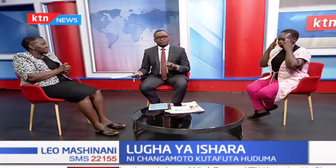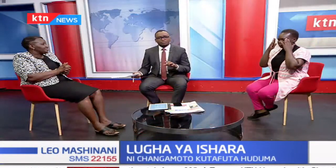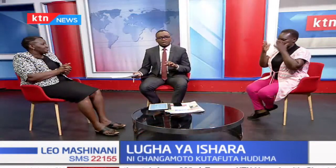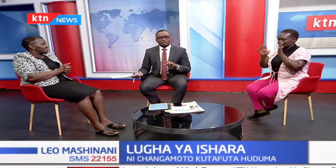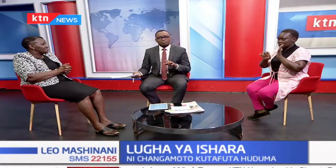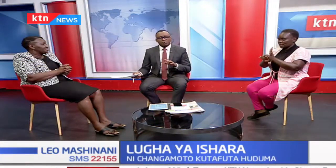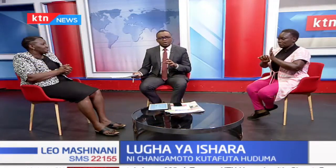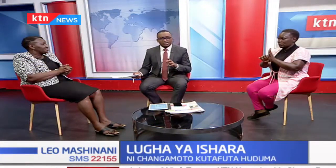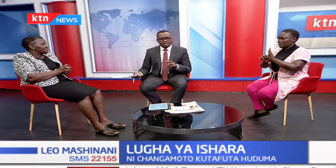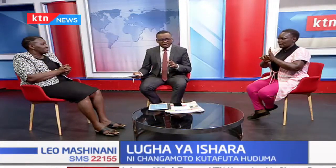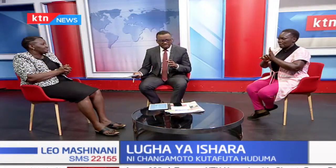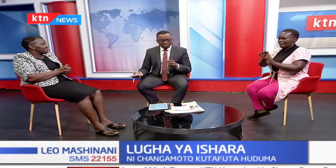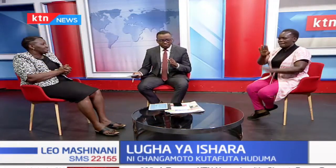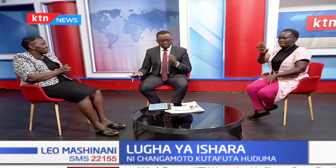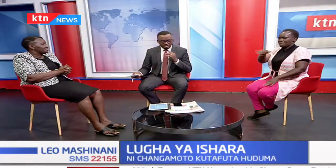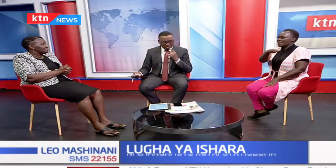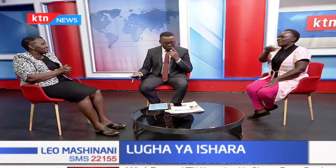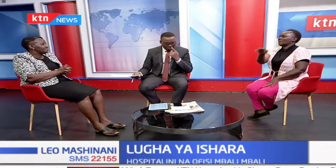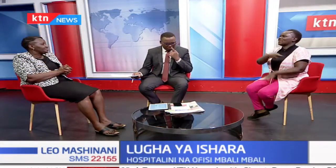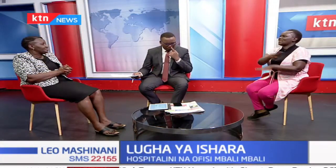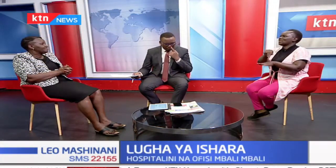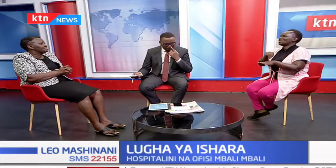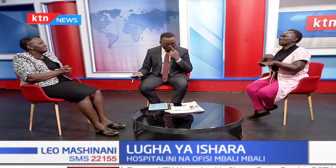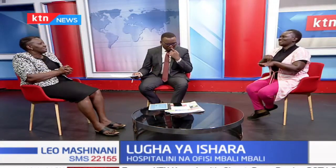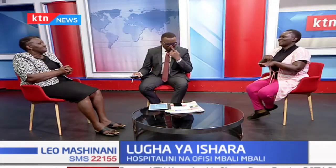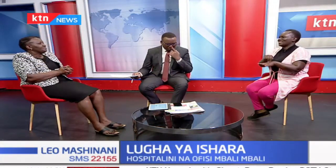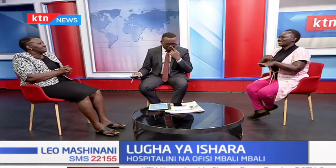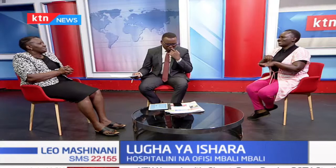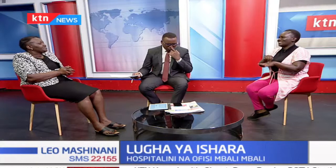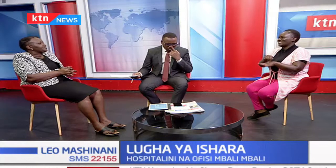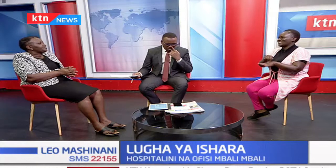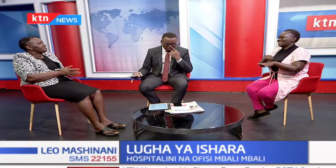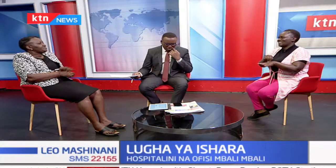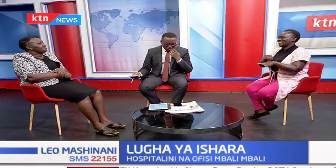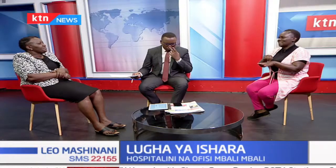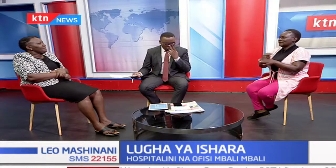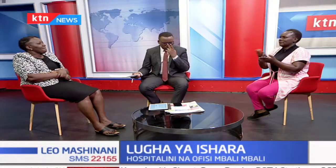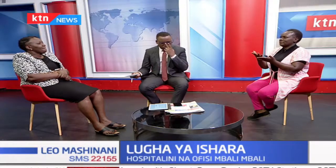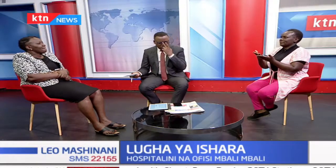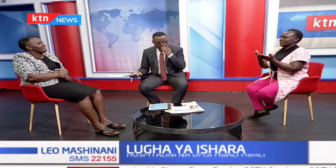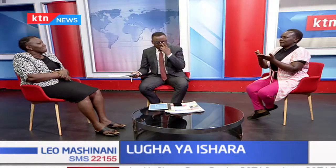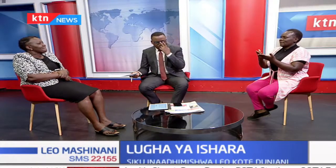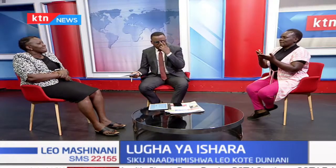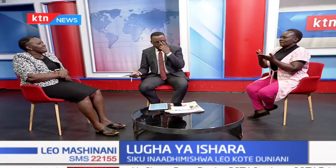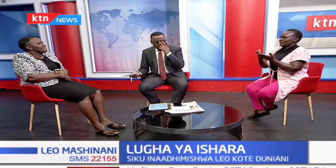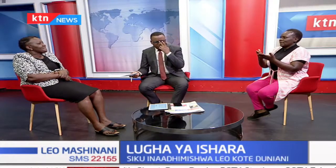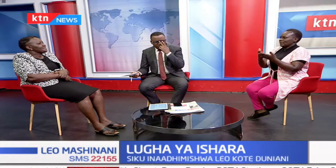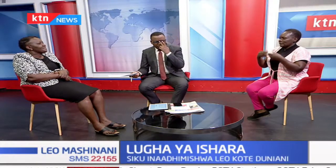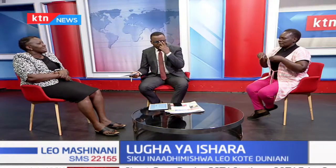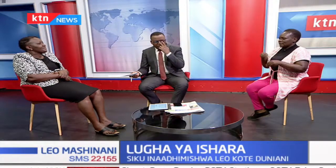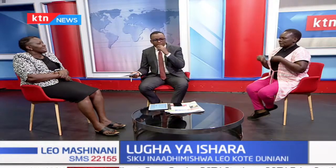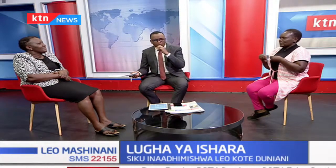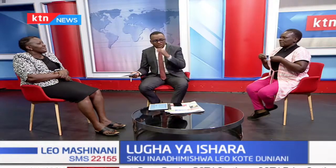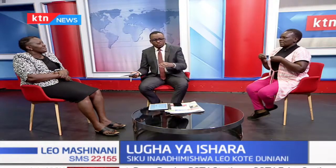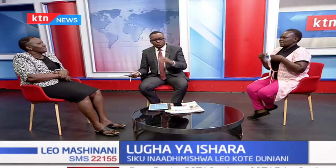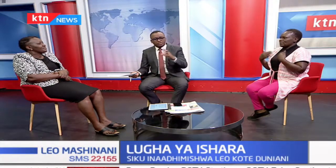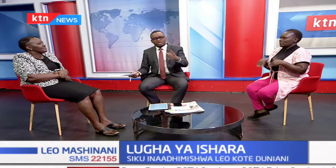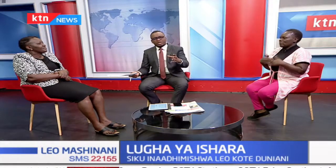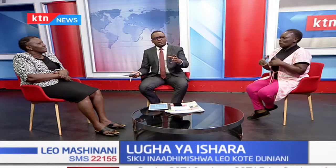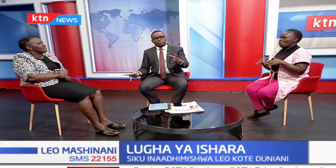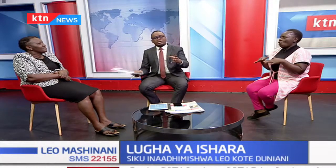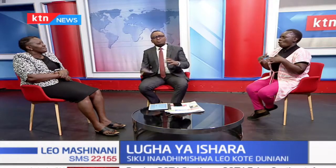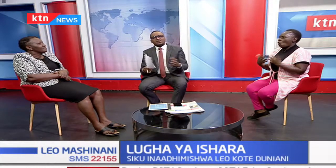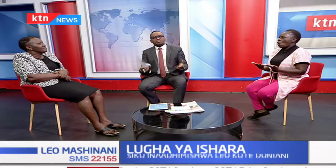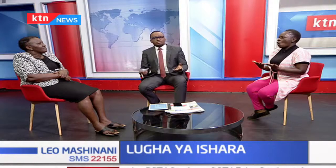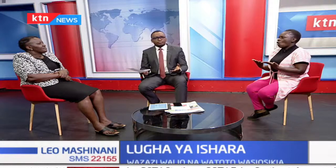kwa mfano kama bunge la taifa, mtazamaji, kuna swala tunazungumzia la watu ambao wanaishi na ulemavu ama watu walio